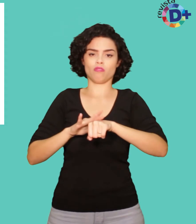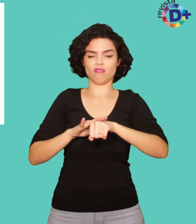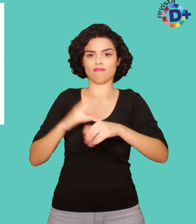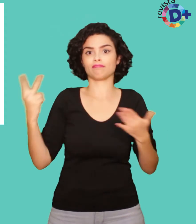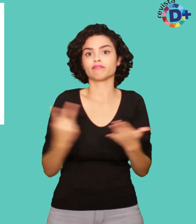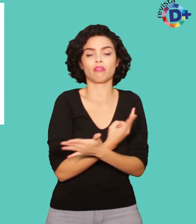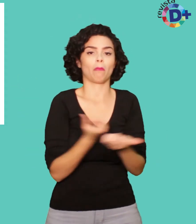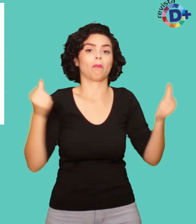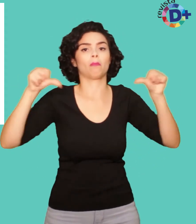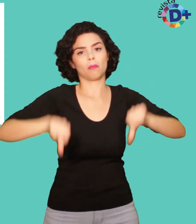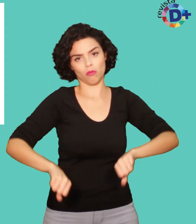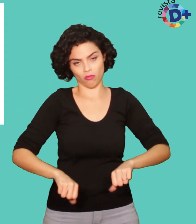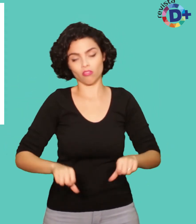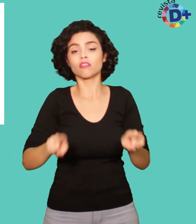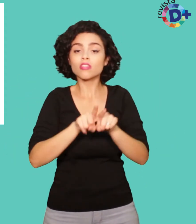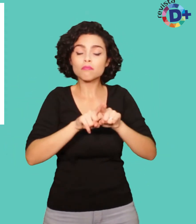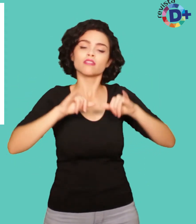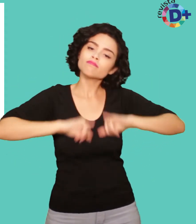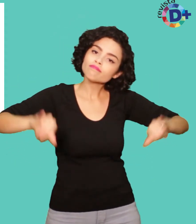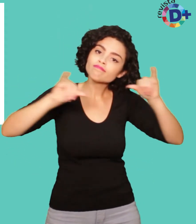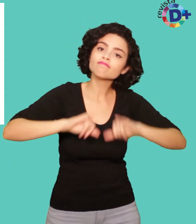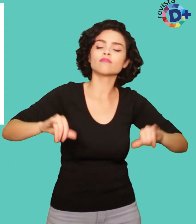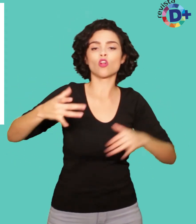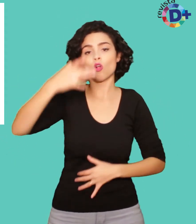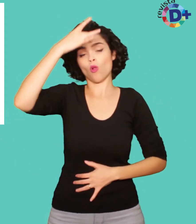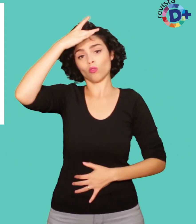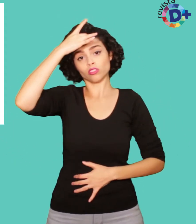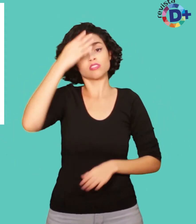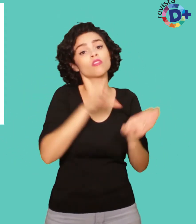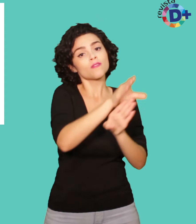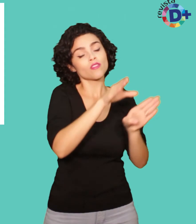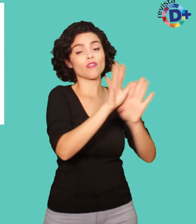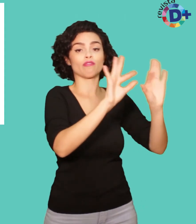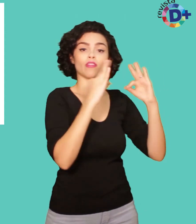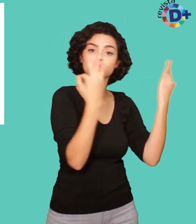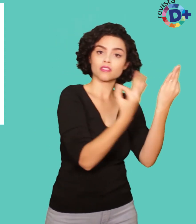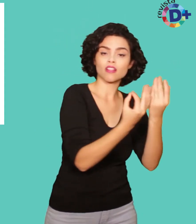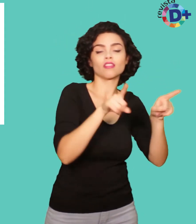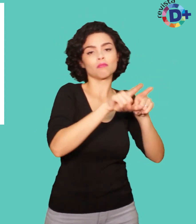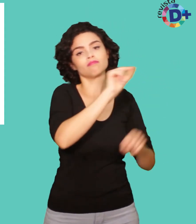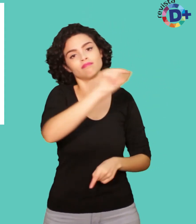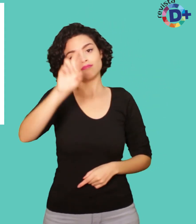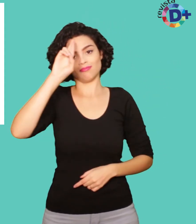complicações além de um processo de conscientização de familiares e padrinhos